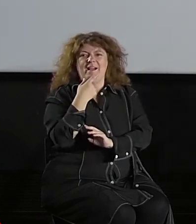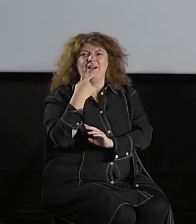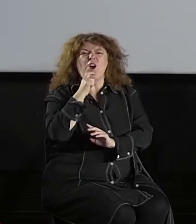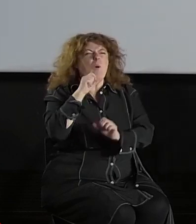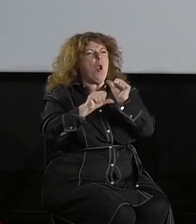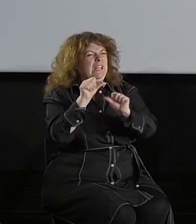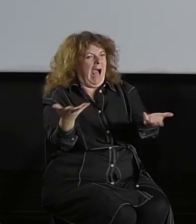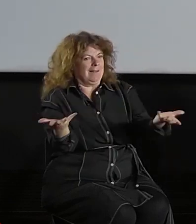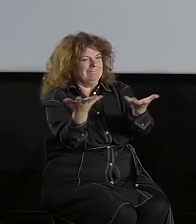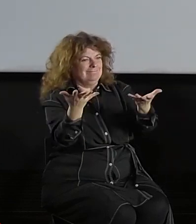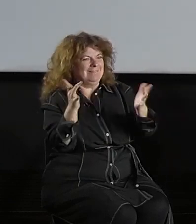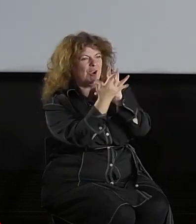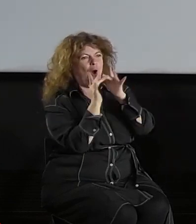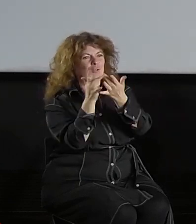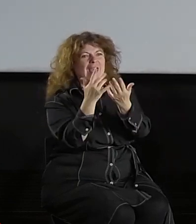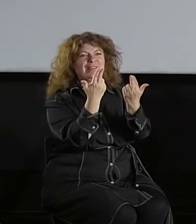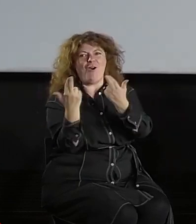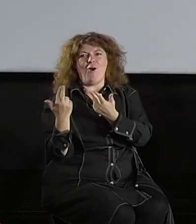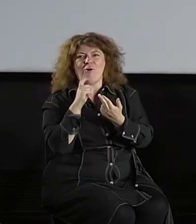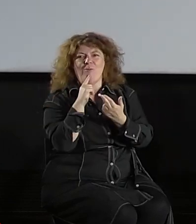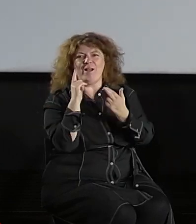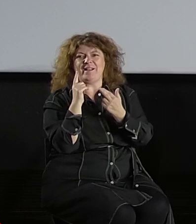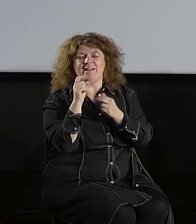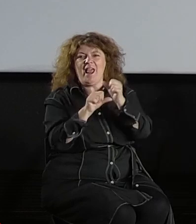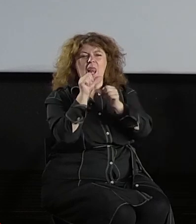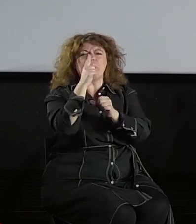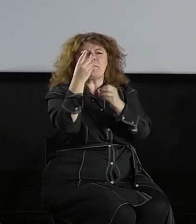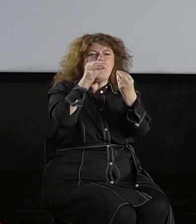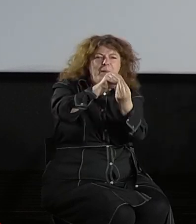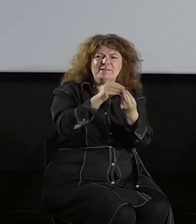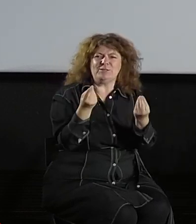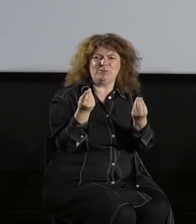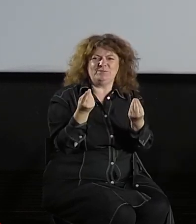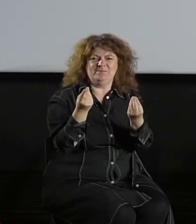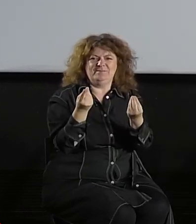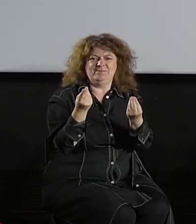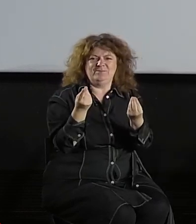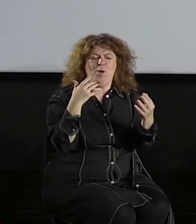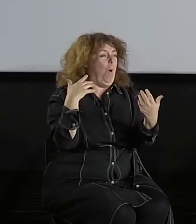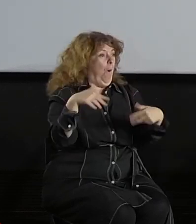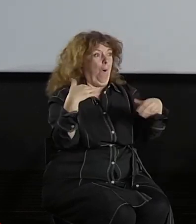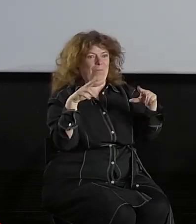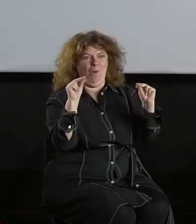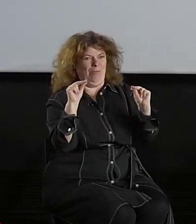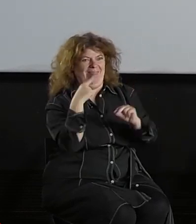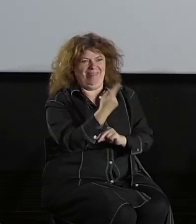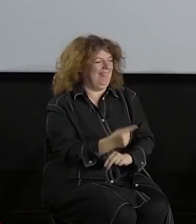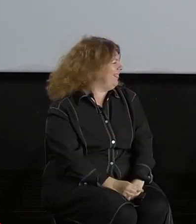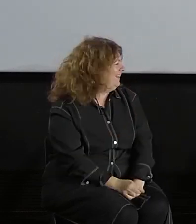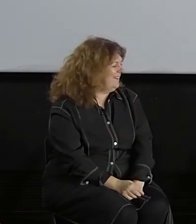es ligar Cómo es relacionarte el primer beso todo eso tiene que ser una movida gordísima perdon es